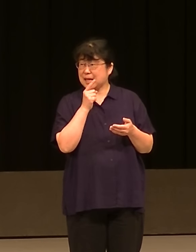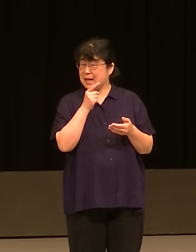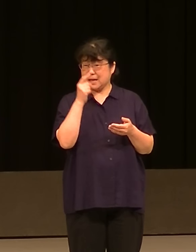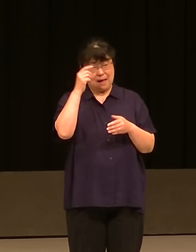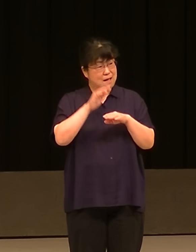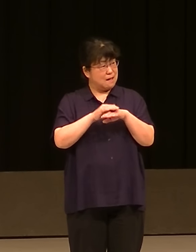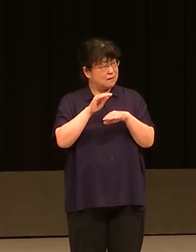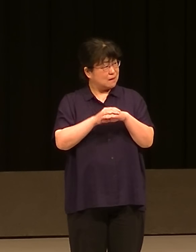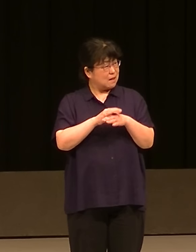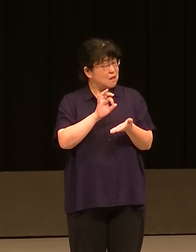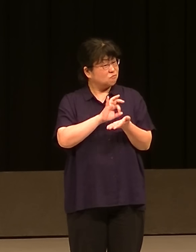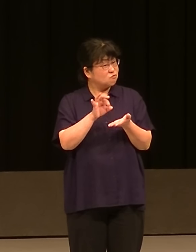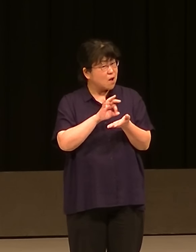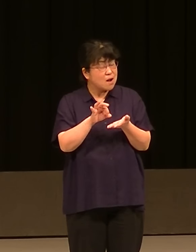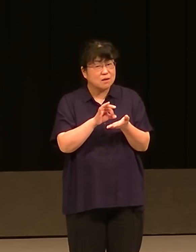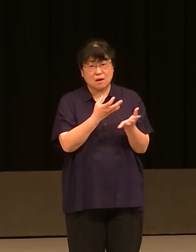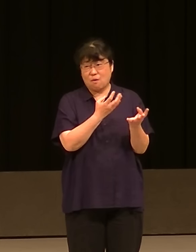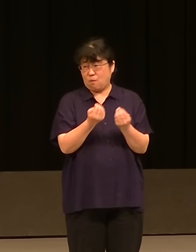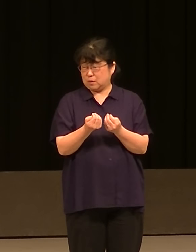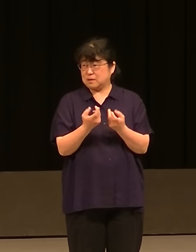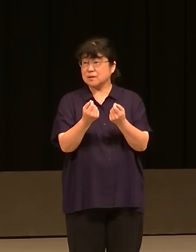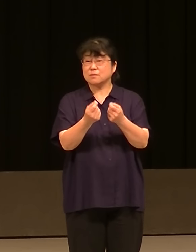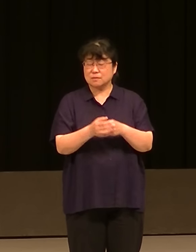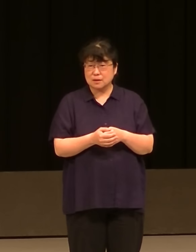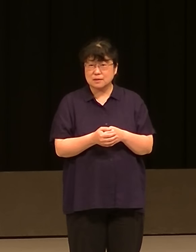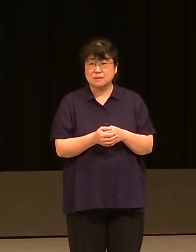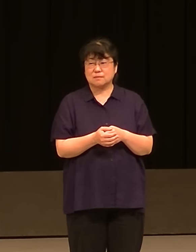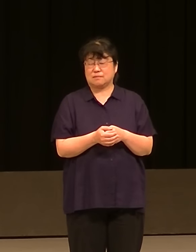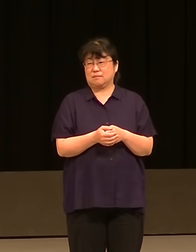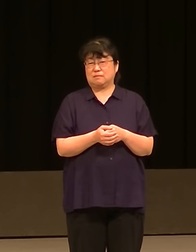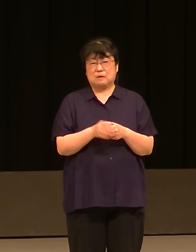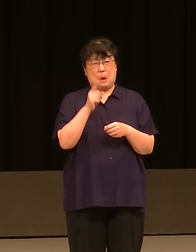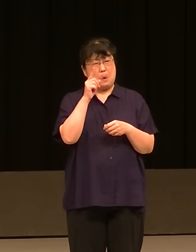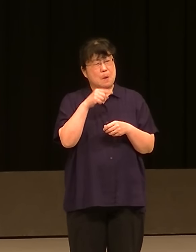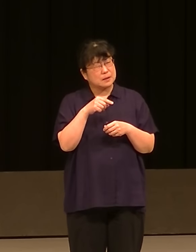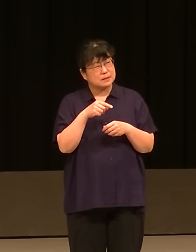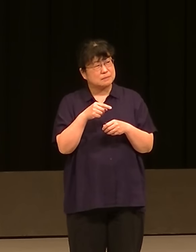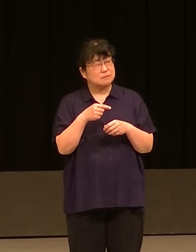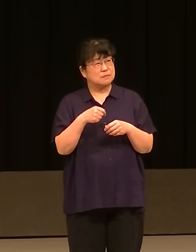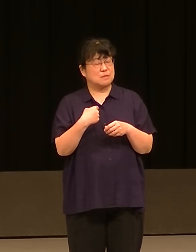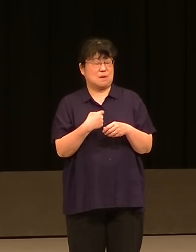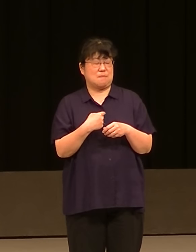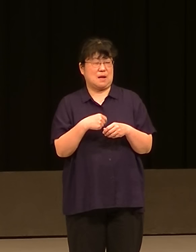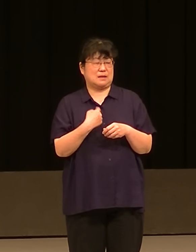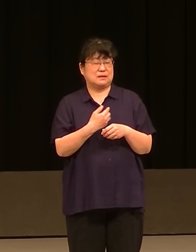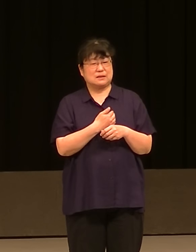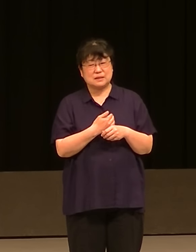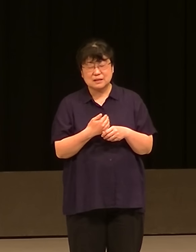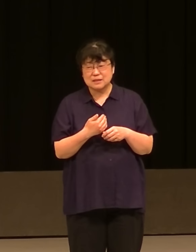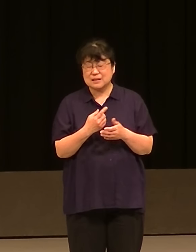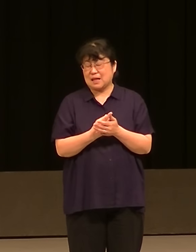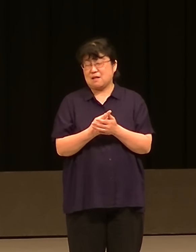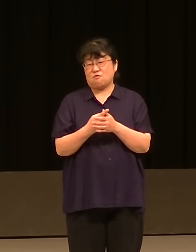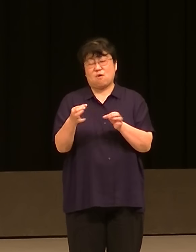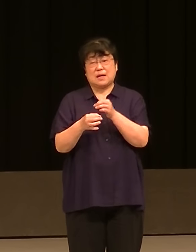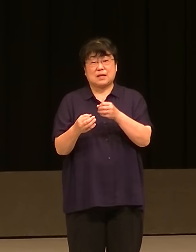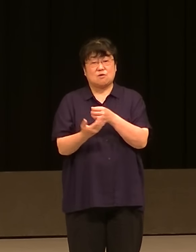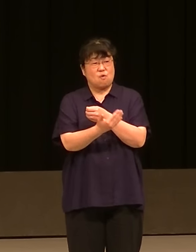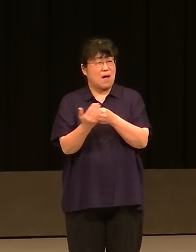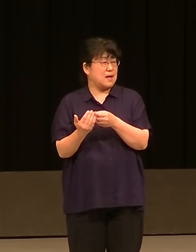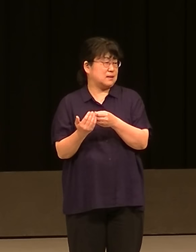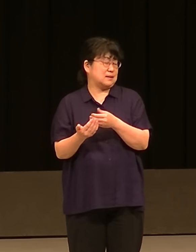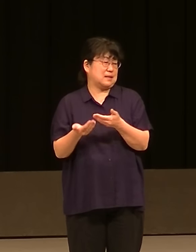る、ようになっておりますよね。我が国の経済の安全を保障する、そのためには、この